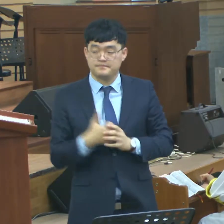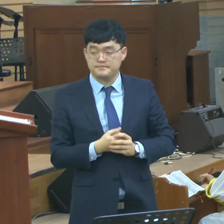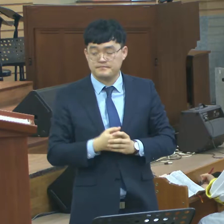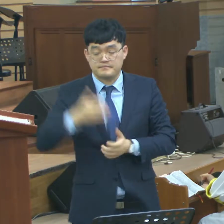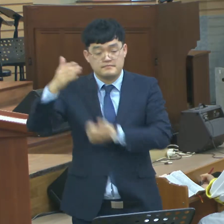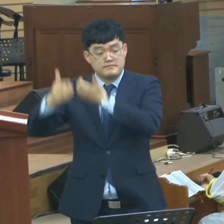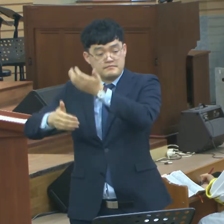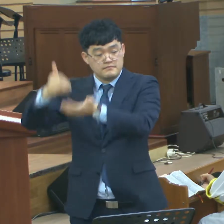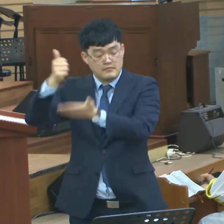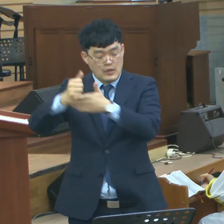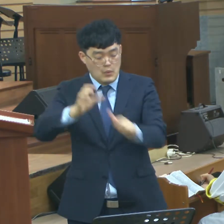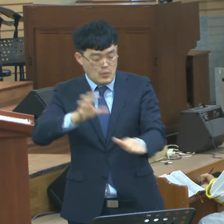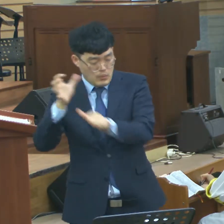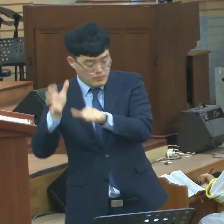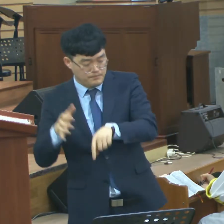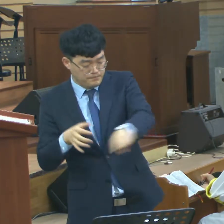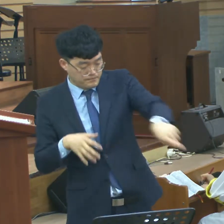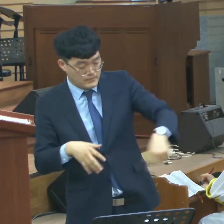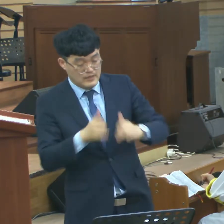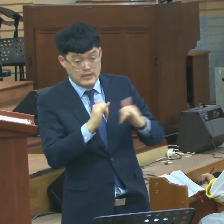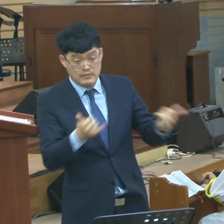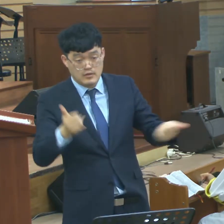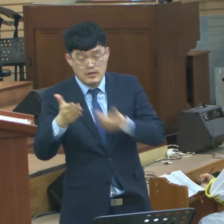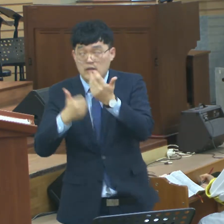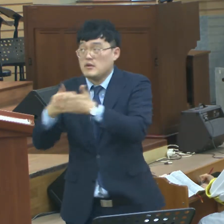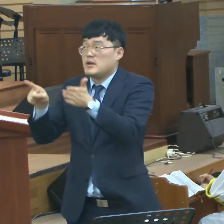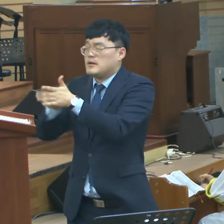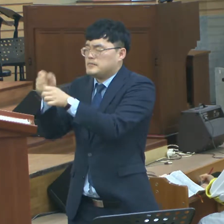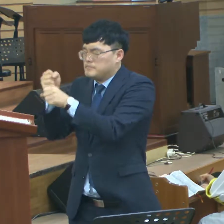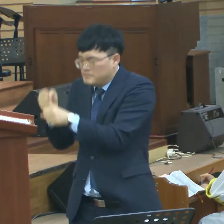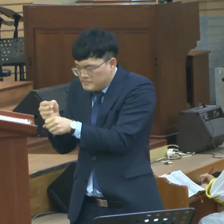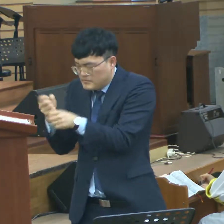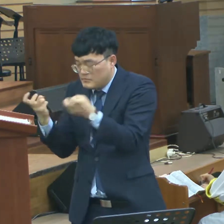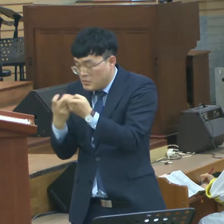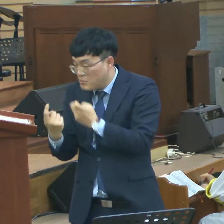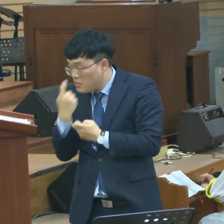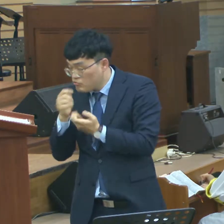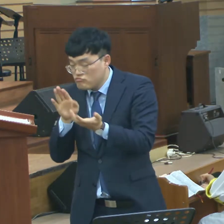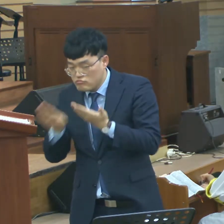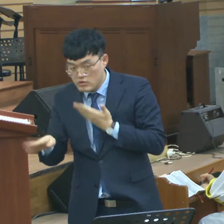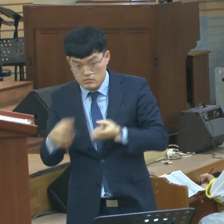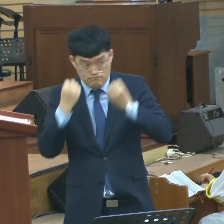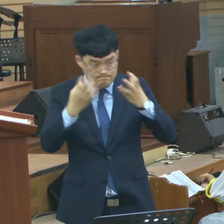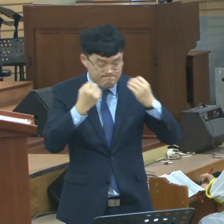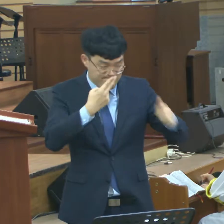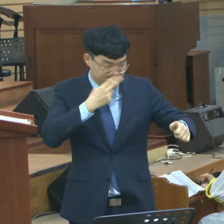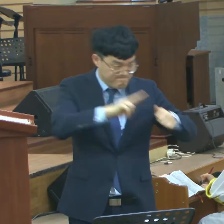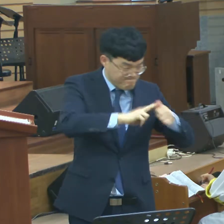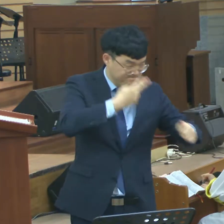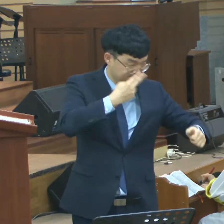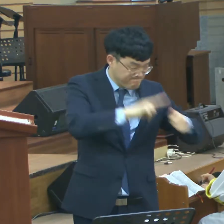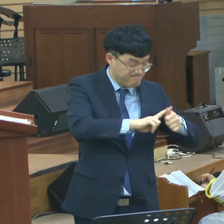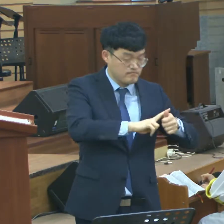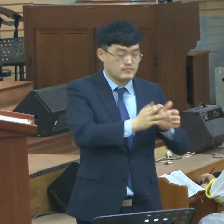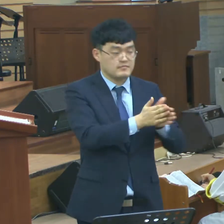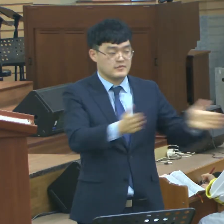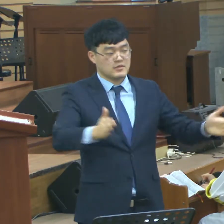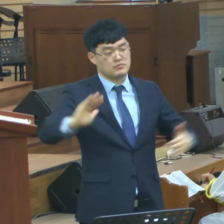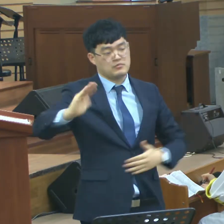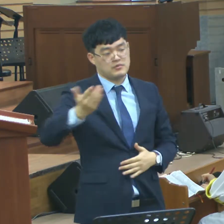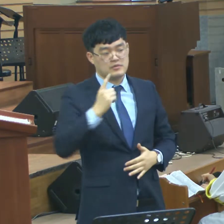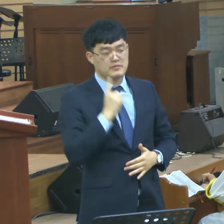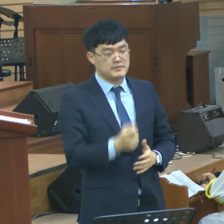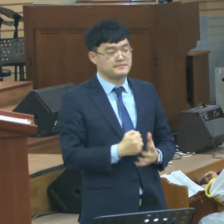하나님께 쓰임받는 사람들은 하나님을 의지하는 법을 배운 후에 도전적인 삶을 살죠. 하나님 도전하는 거 기뻐요. 하나님